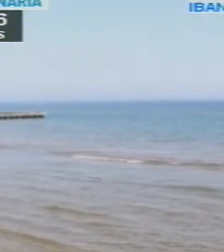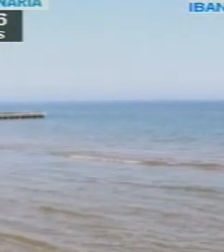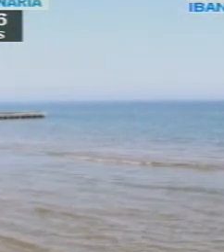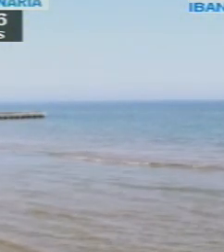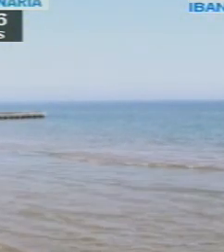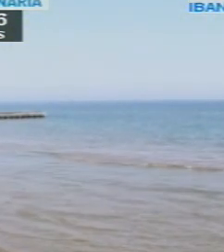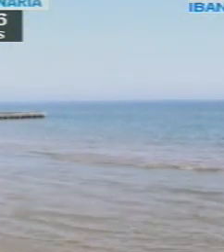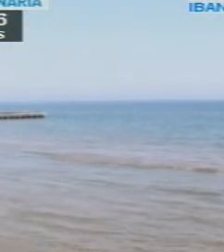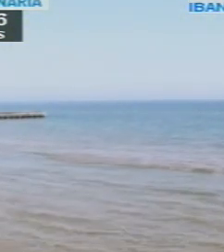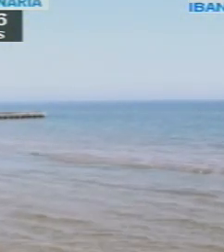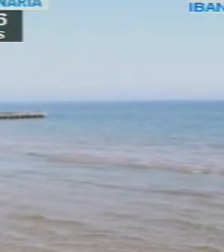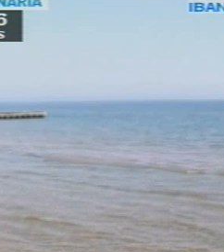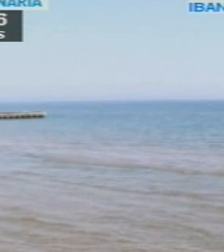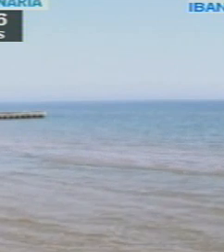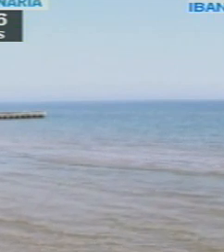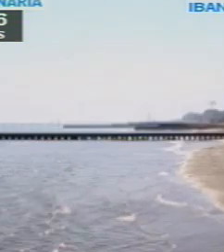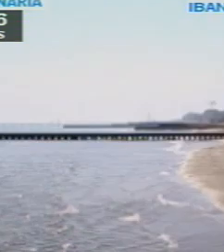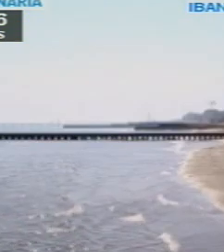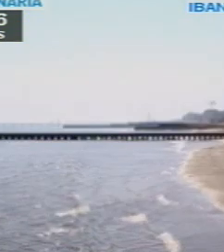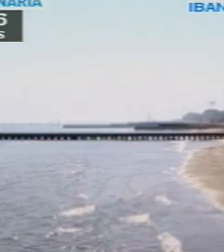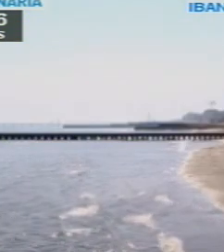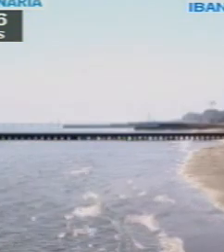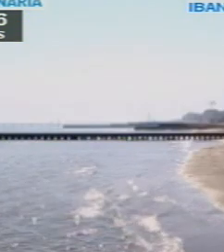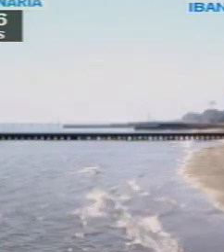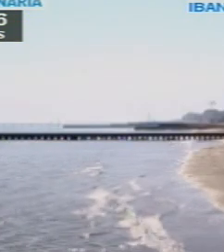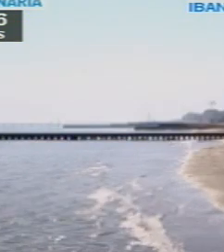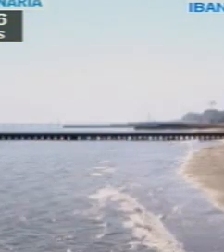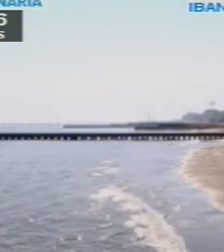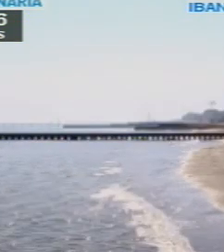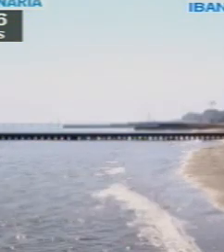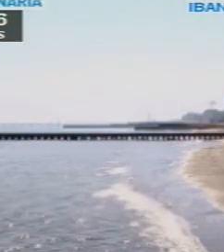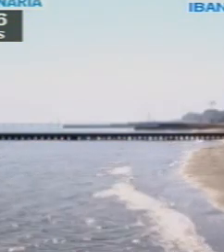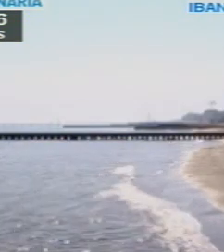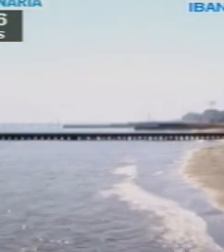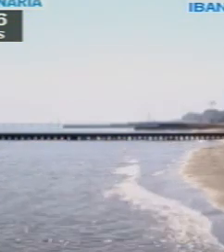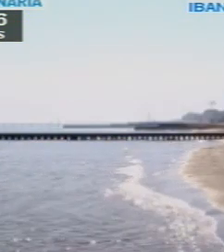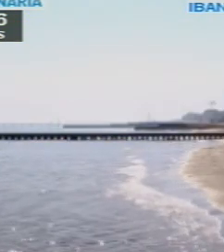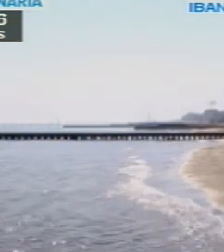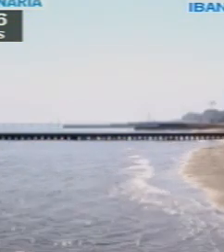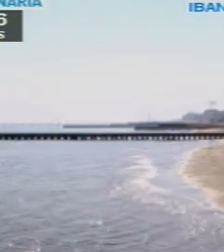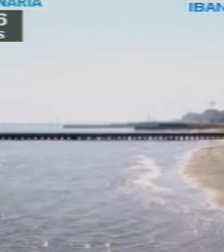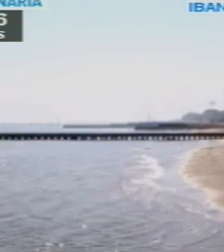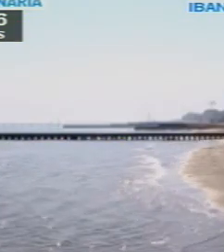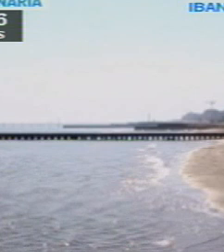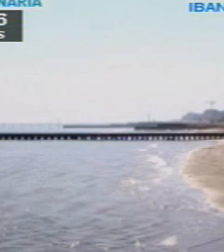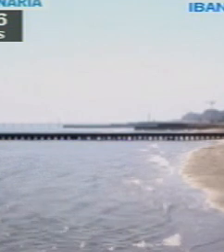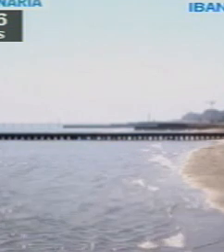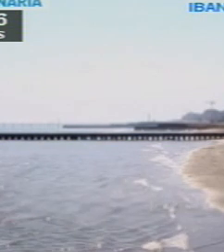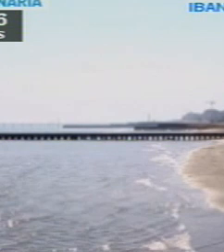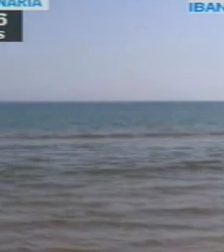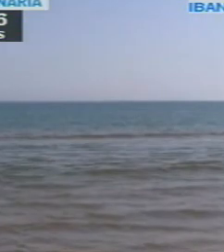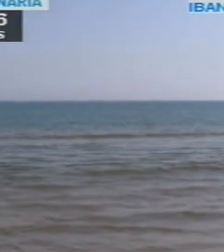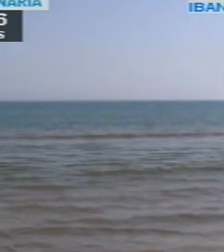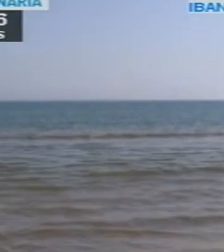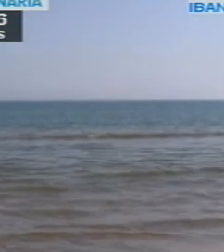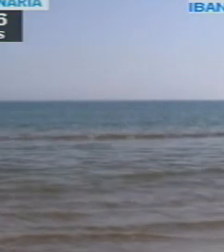nostri soci per capire quanti apriranno, se sì, in che condizioni, se hanno già previsto, perché è chiaro che abbiamo bisogno di capire l'evolversi al nostro